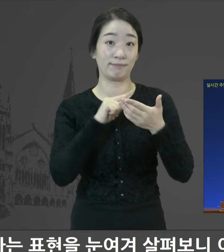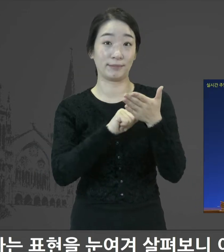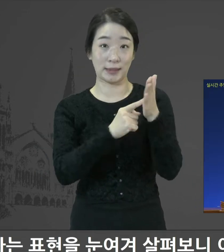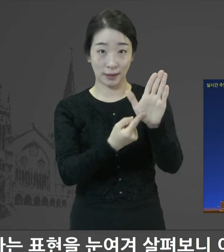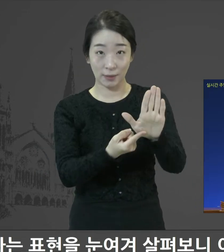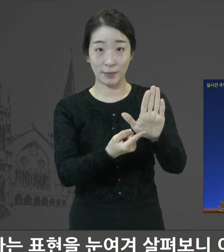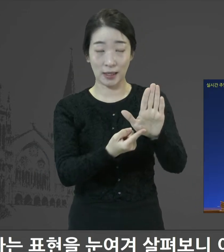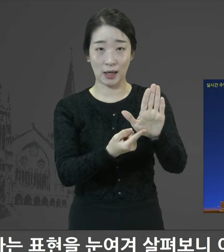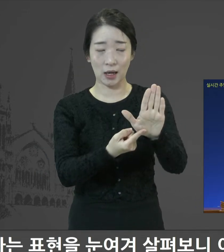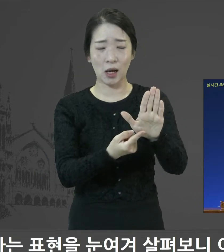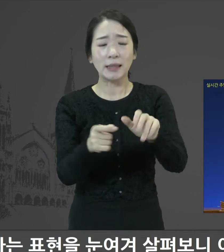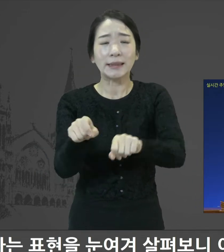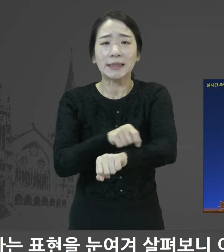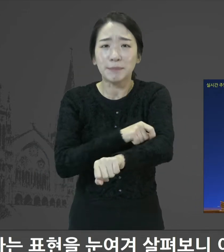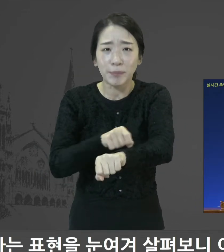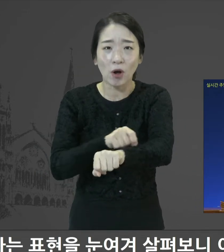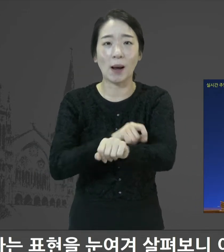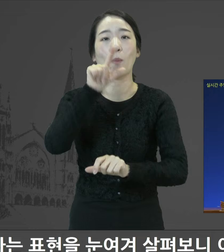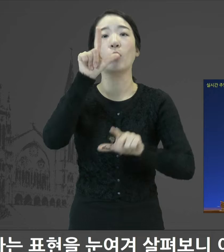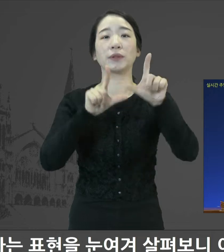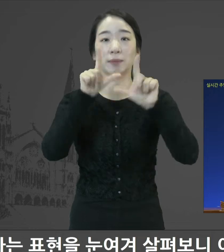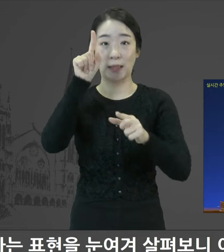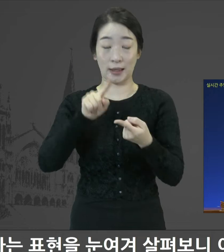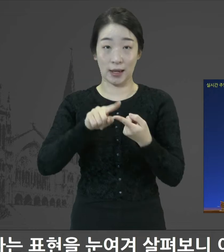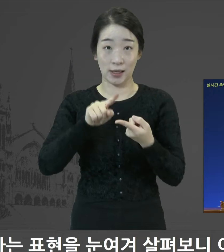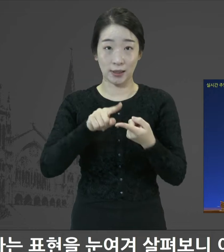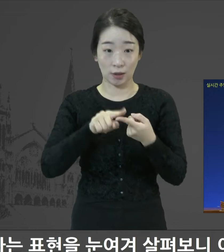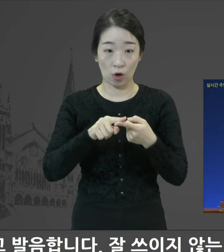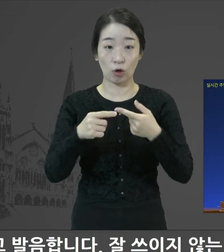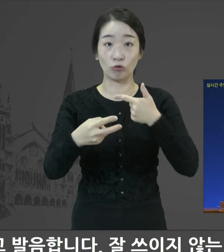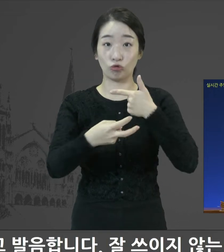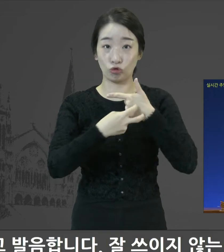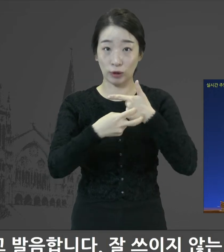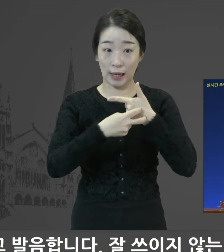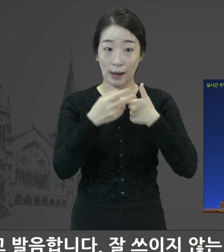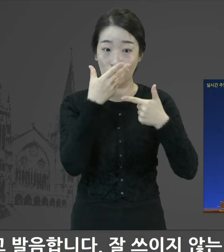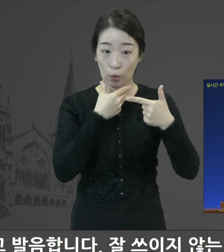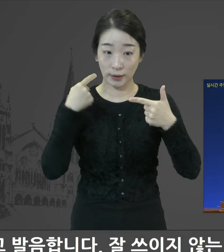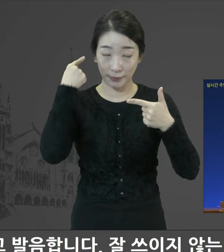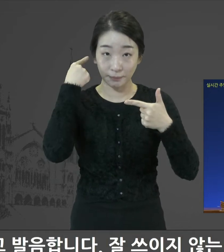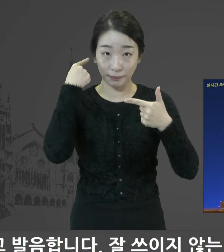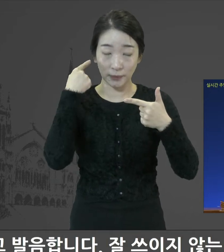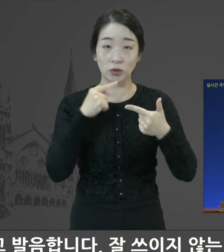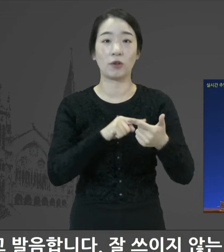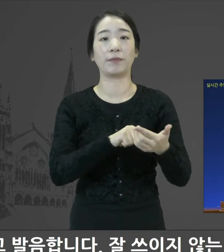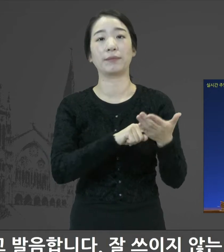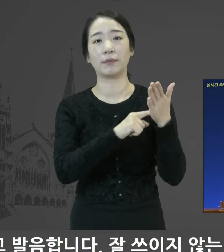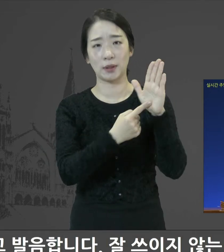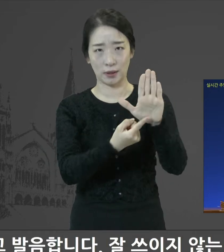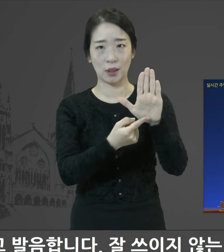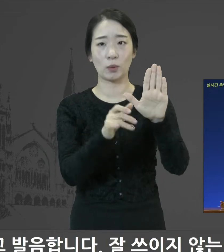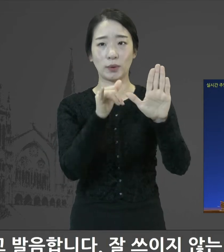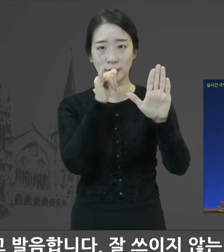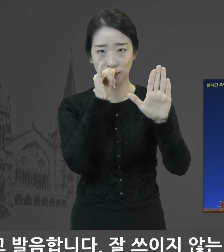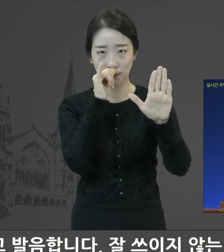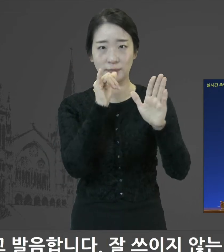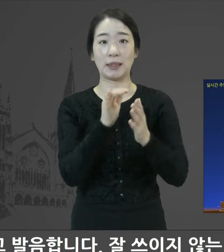특별한 현상을 설명하기 위해서 누가가 이 단어를 사용했죠. 물론 성령님의 도움으로 이 단어를